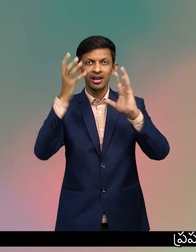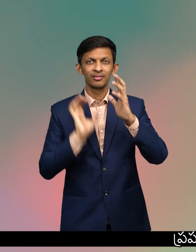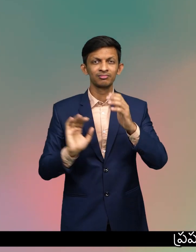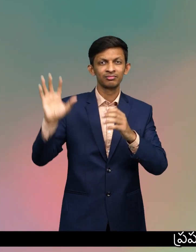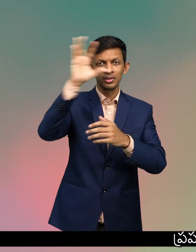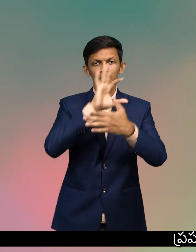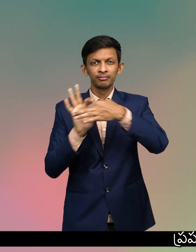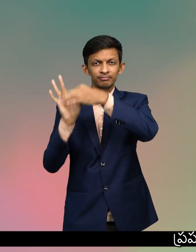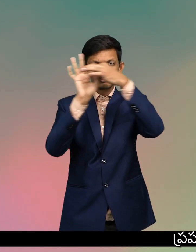ప్రపంచీకరణ కారణాలు.